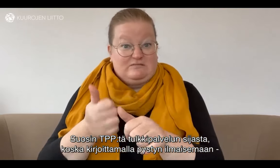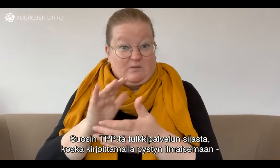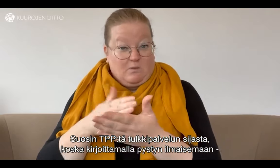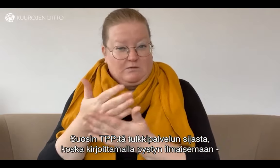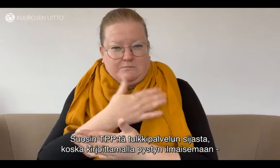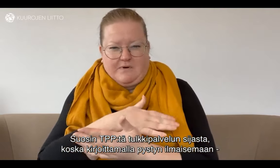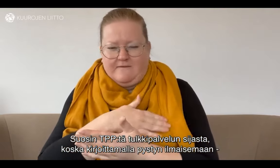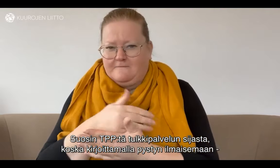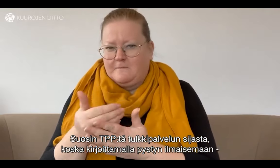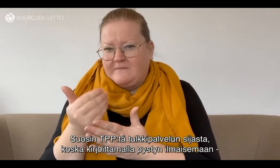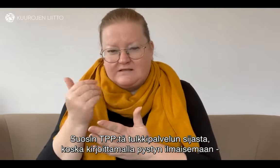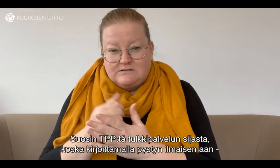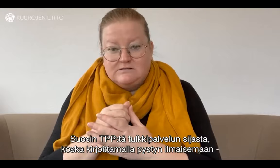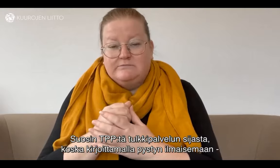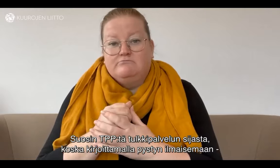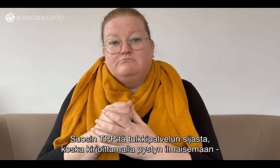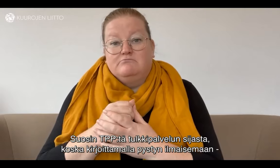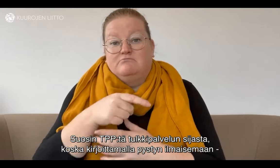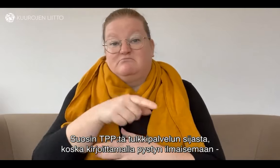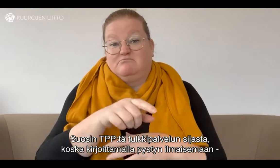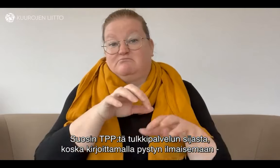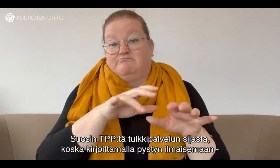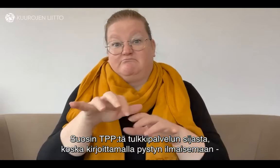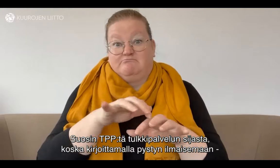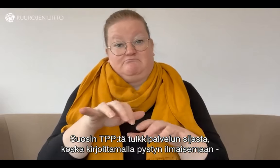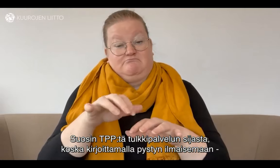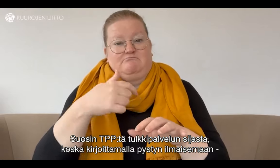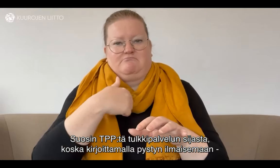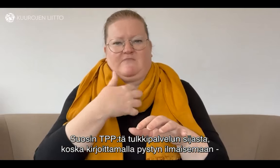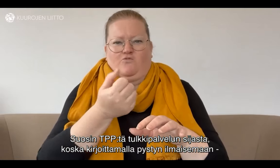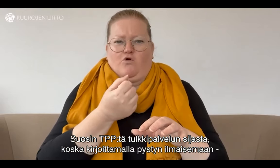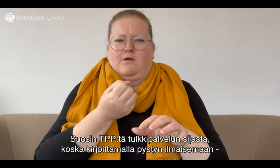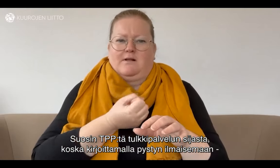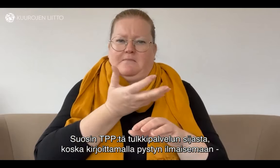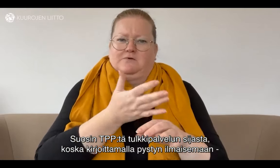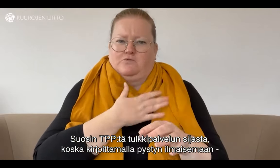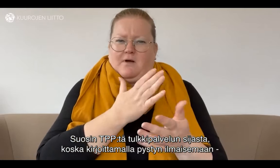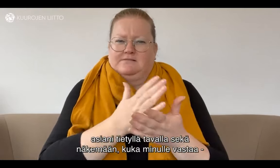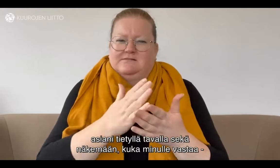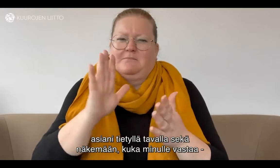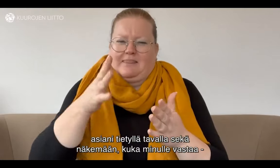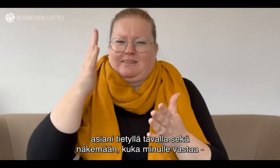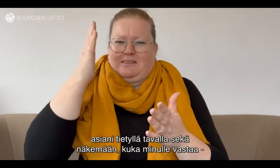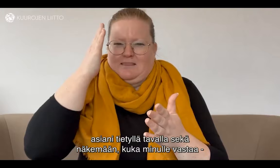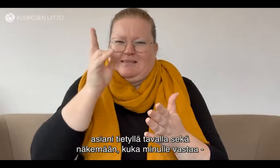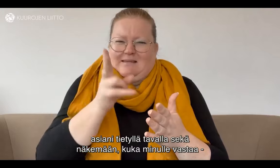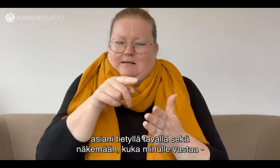Suosin TPP:tä tulkkipalvelun sijasta, koska kirjoittamalla pystyn ilmaisemaan